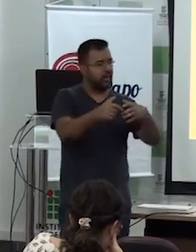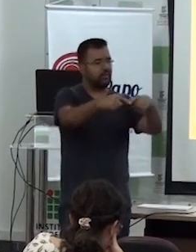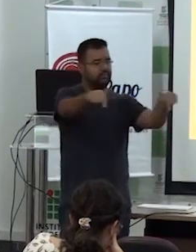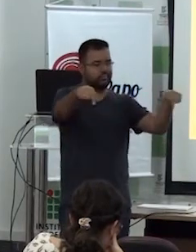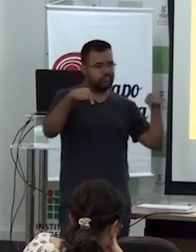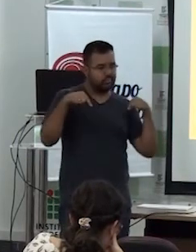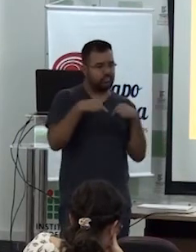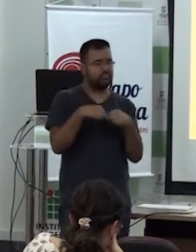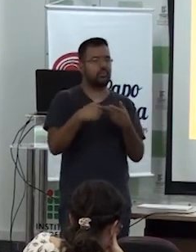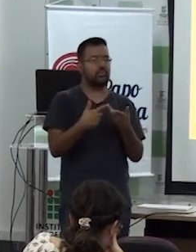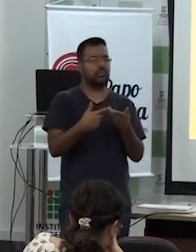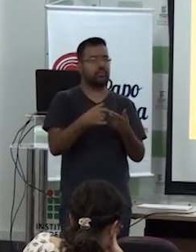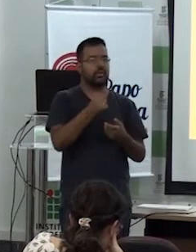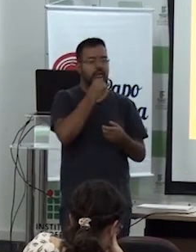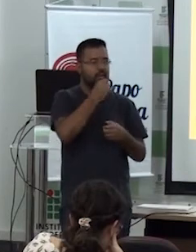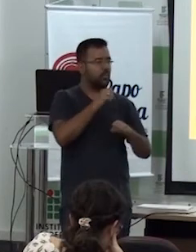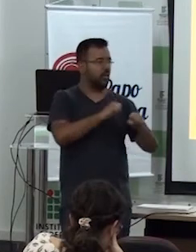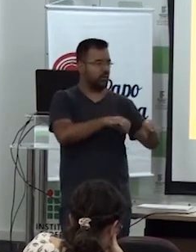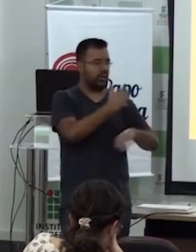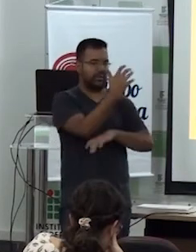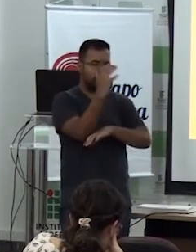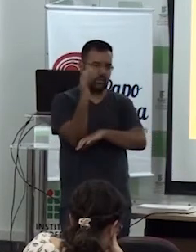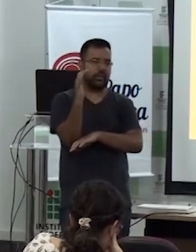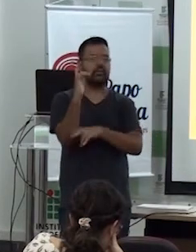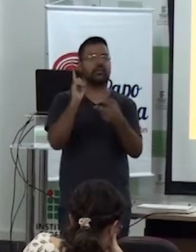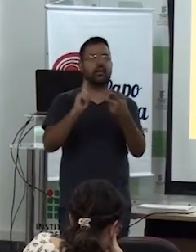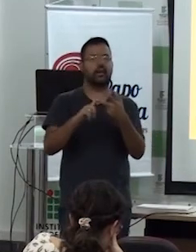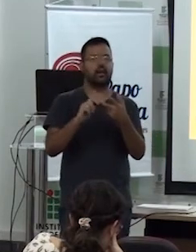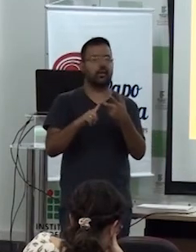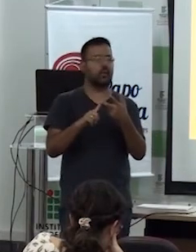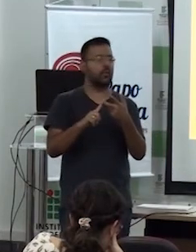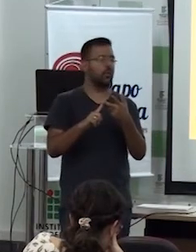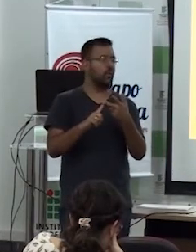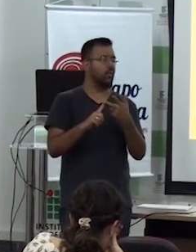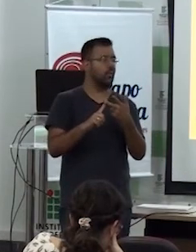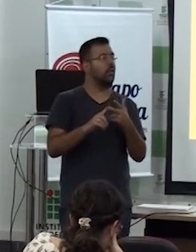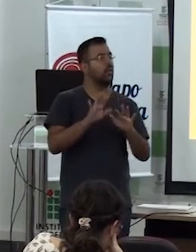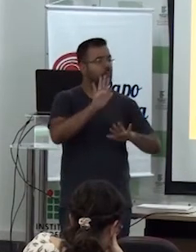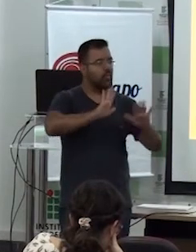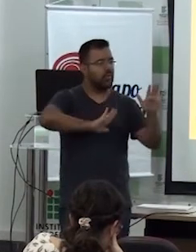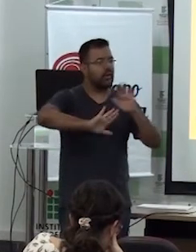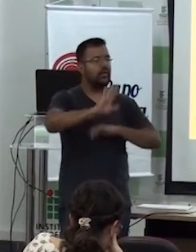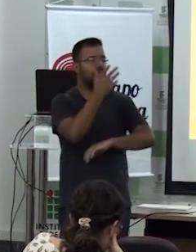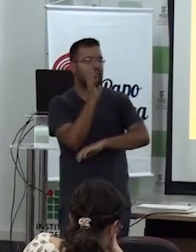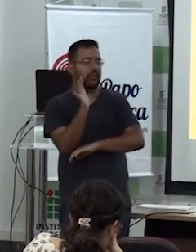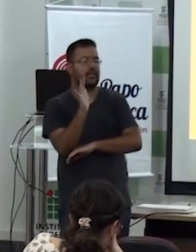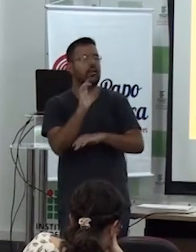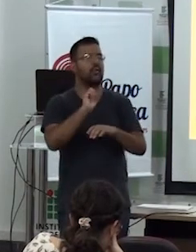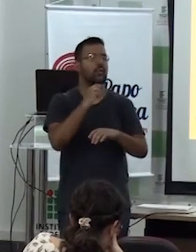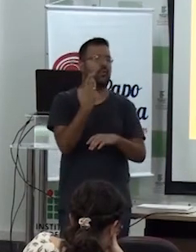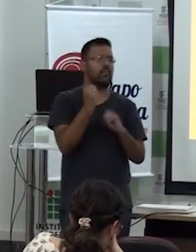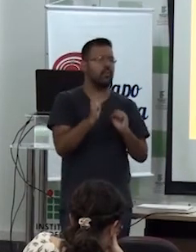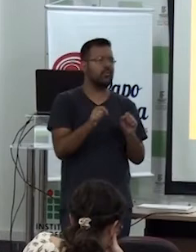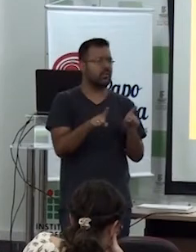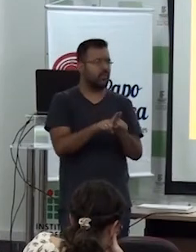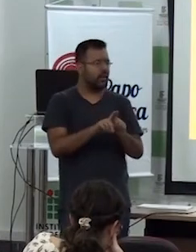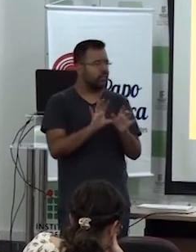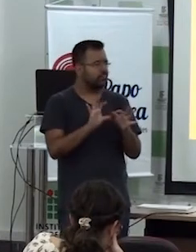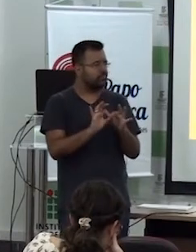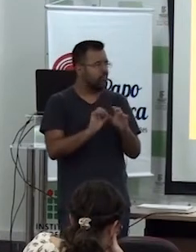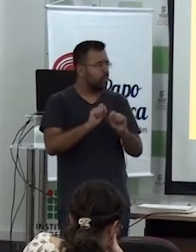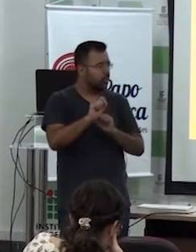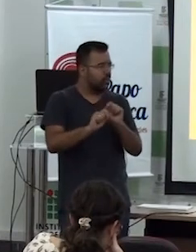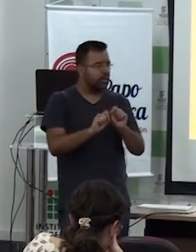questão da educação ambiental, está ligada à sustentabilidade como um todo, e seja ela ligada à